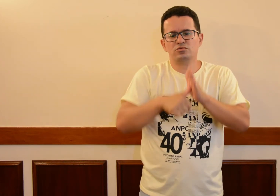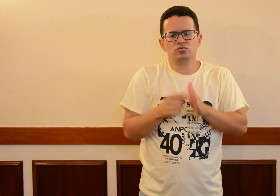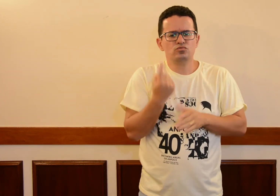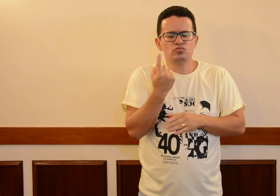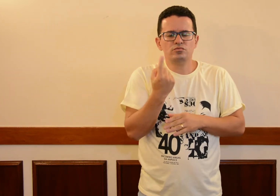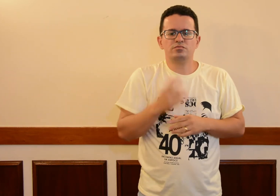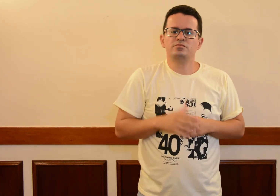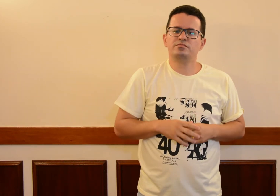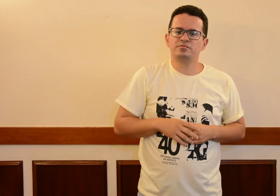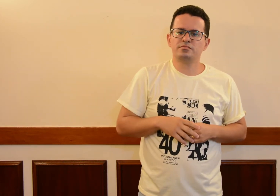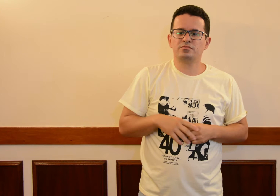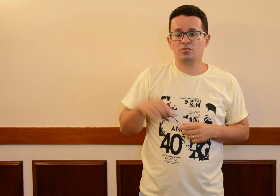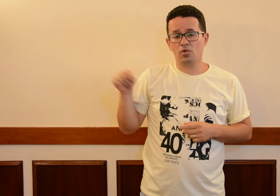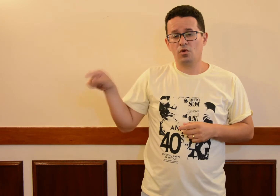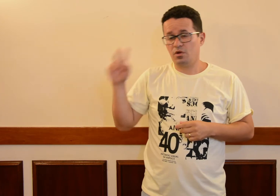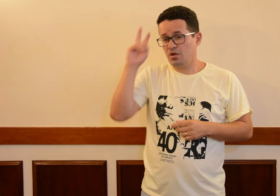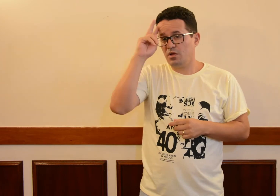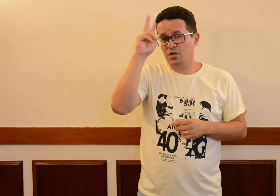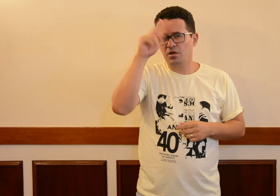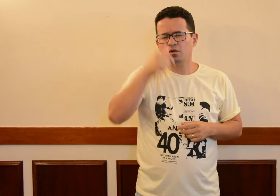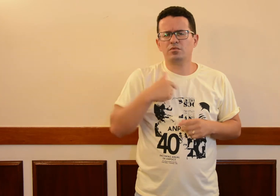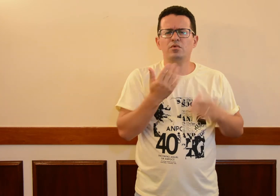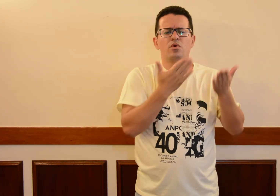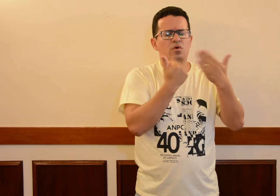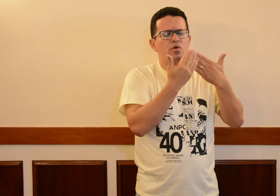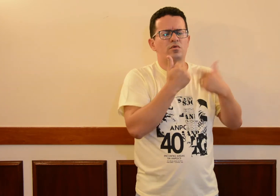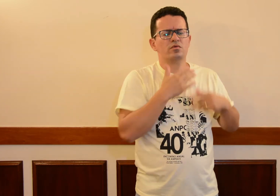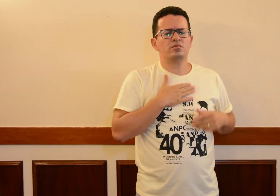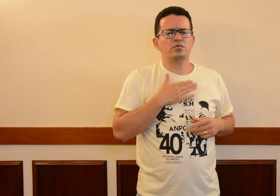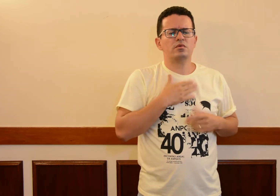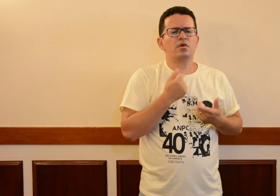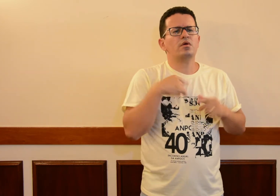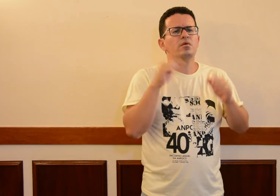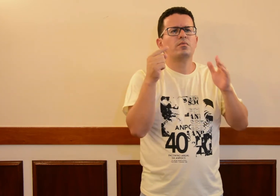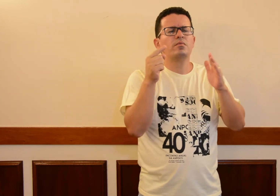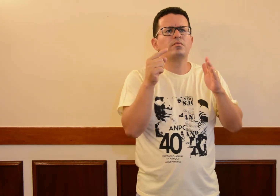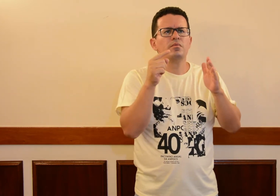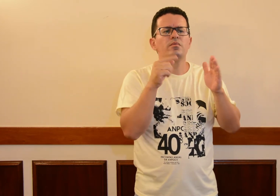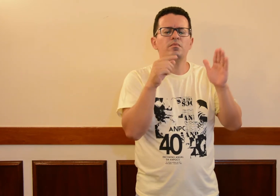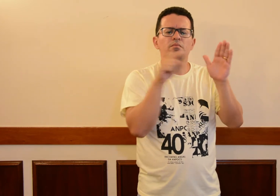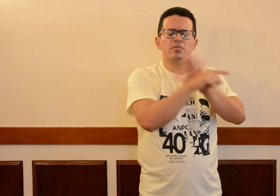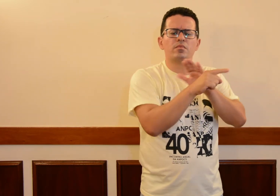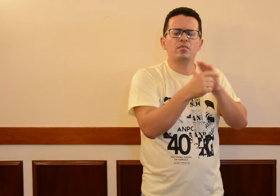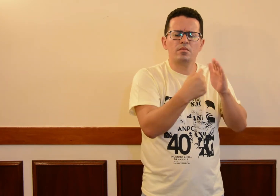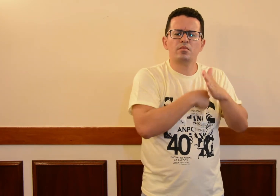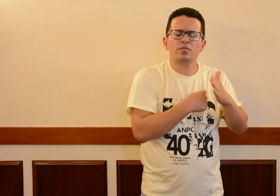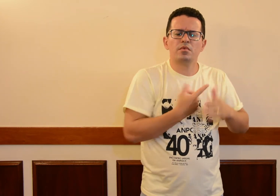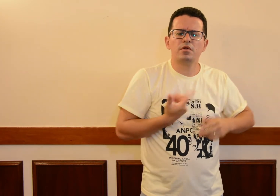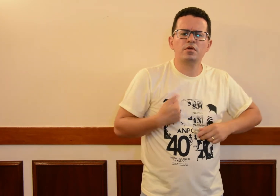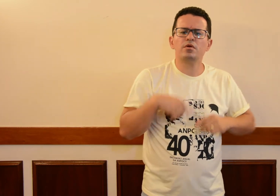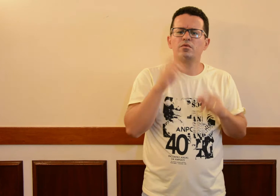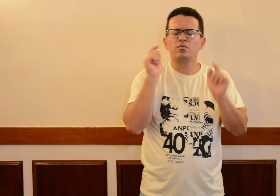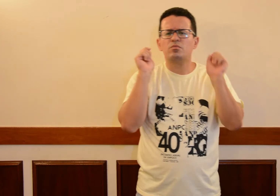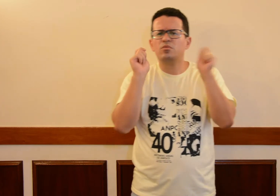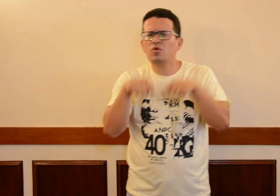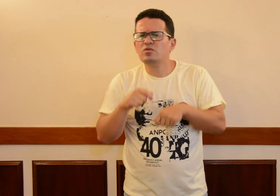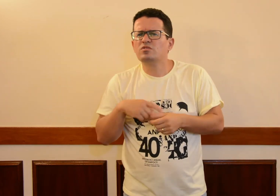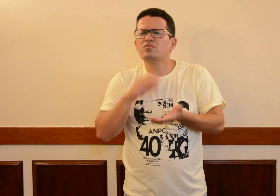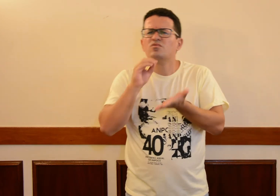fato que ele lembrou uma vez conversando comigo quando me perguntava sobre suas possíveis falhas e se eu achava que